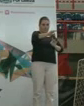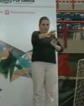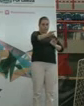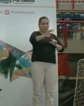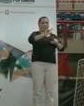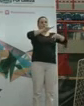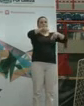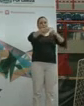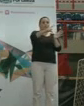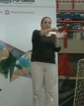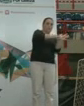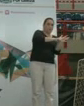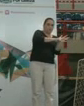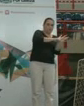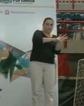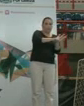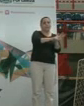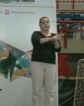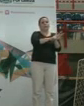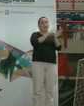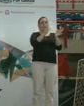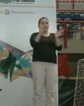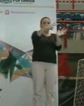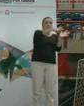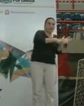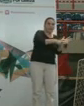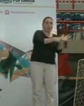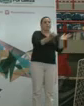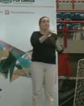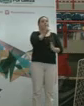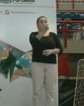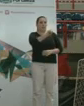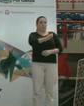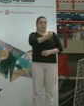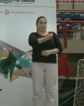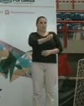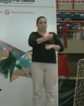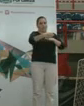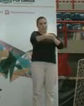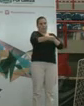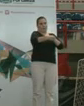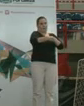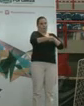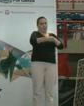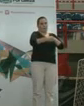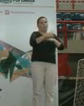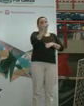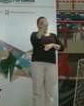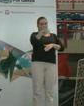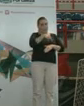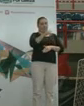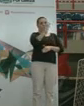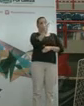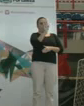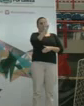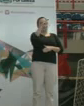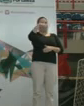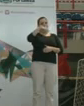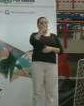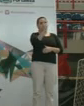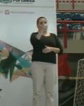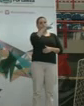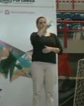subtrair tanto, depois diminuo, aí vai dar um resultado exatamente do número do sapato. Quer dizer, o número do sapato não é uma